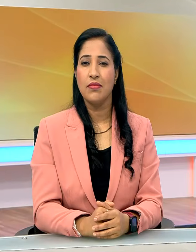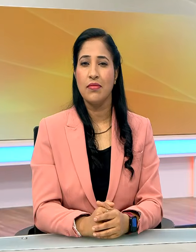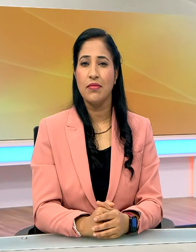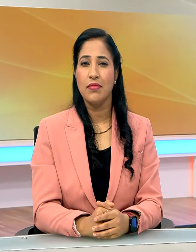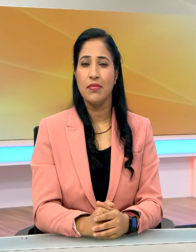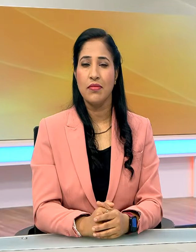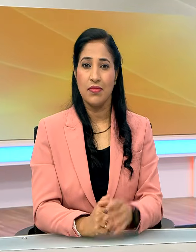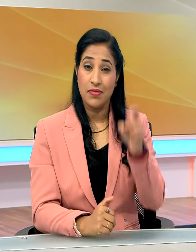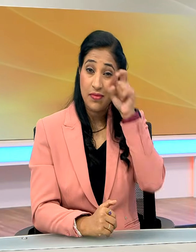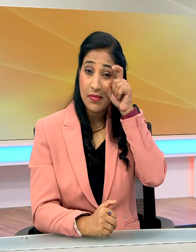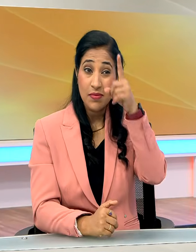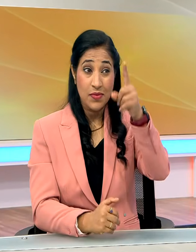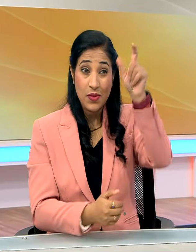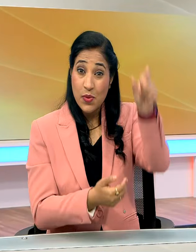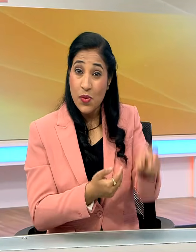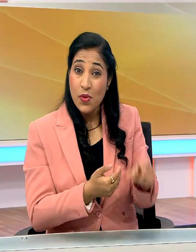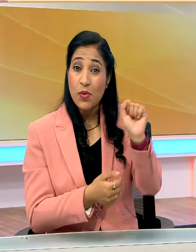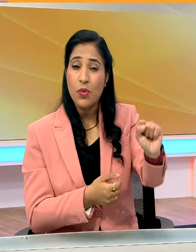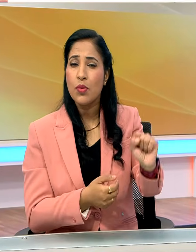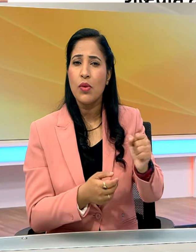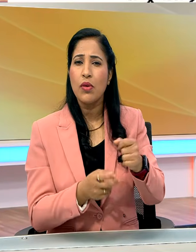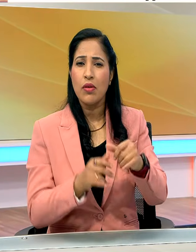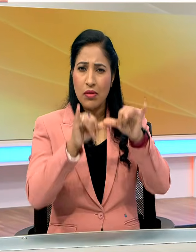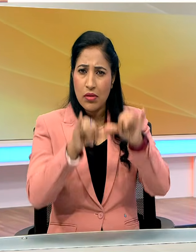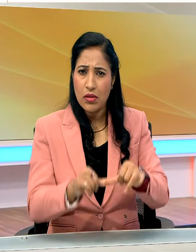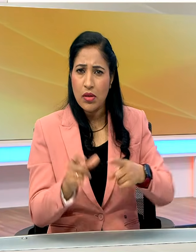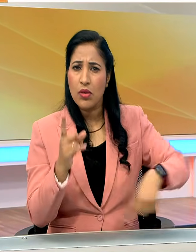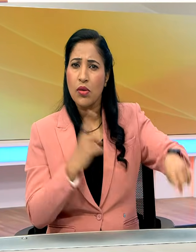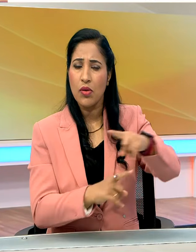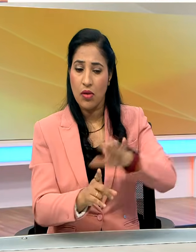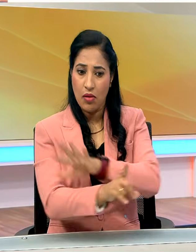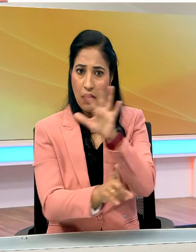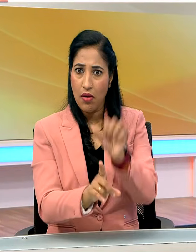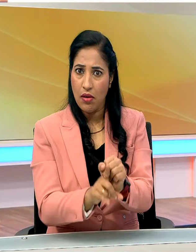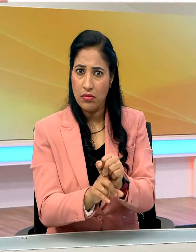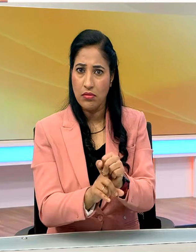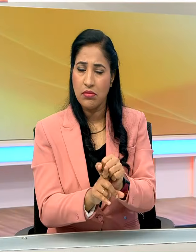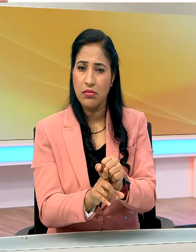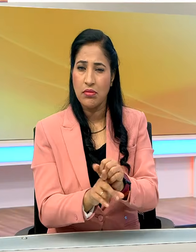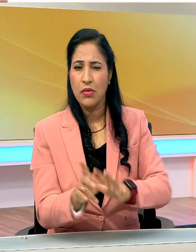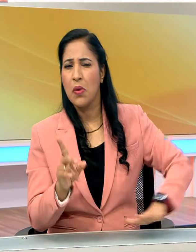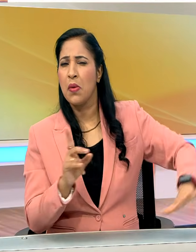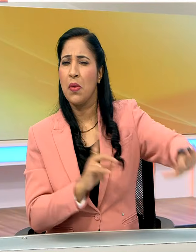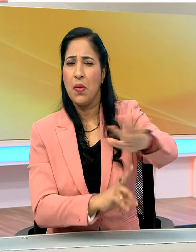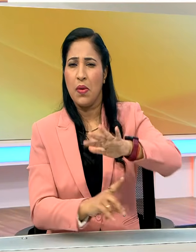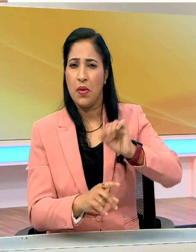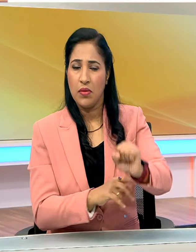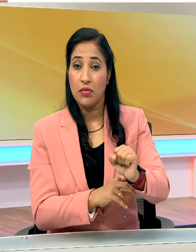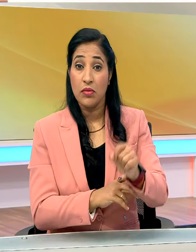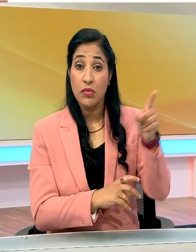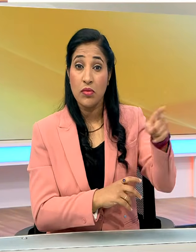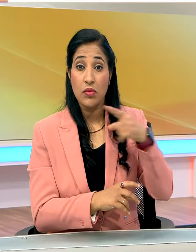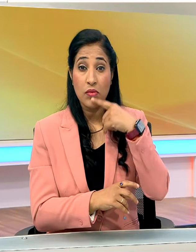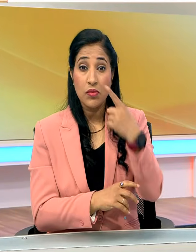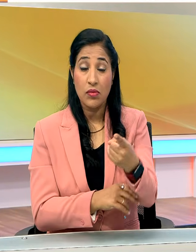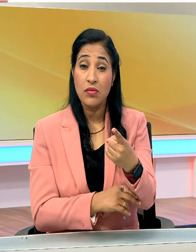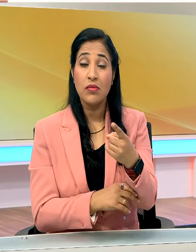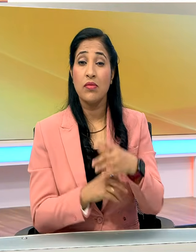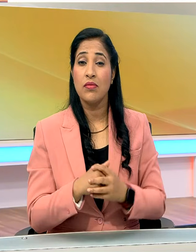बाबा साहेब ने कहा था कि भारत में एक गहरी सांस्कृतिक एकता है। उन्होंने भारतीय